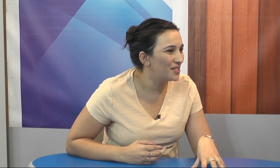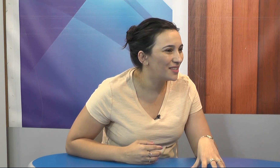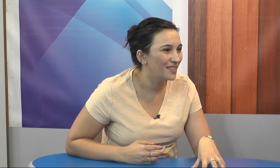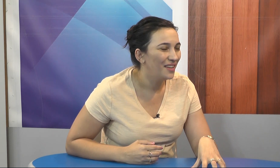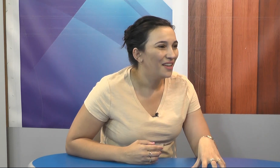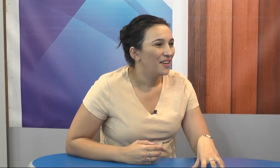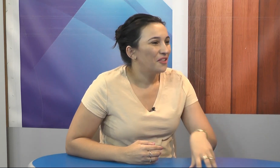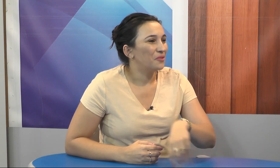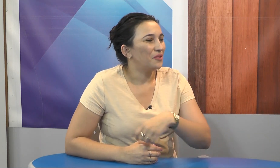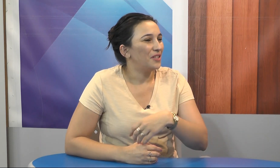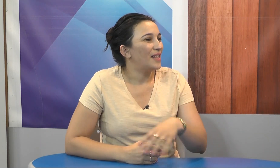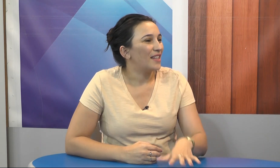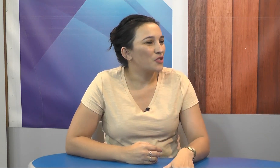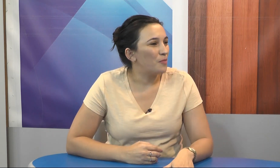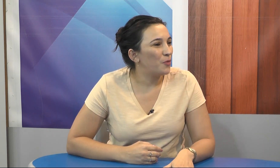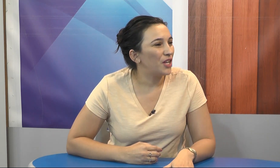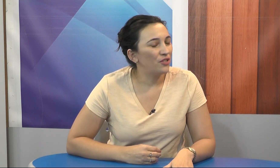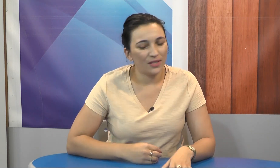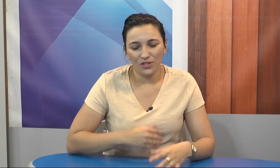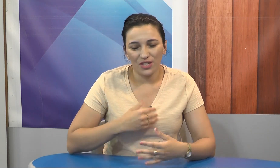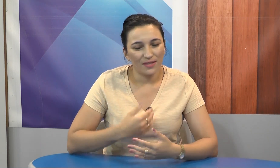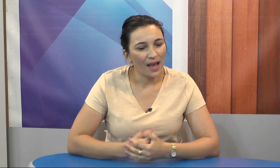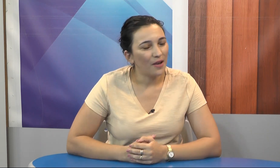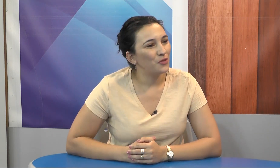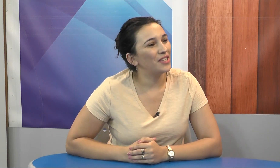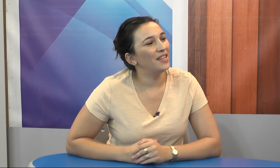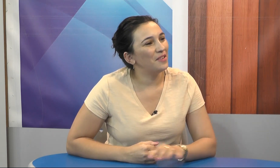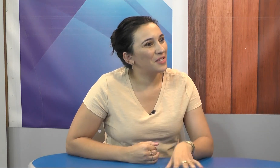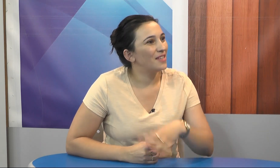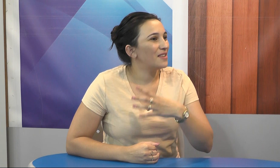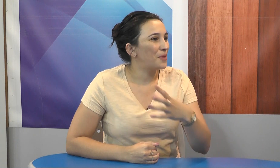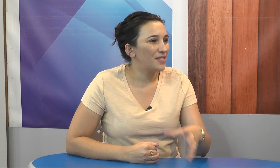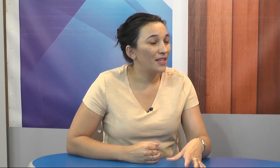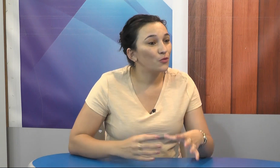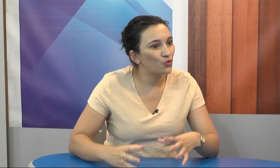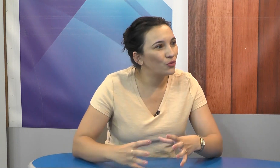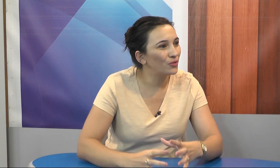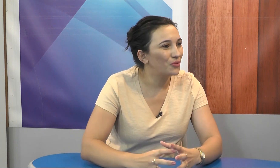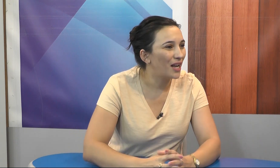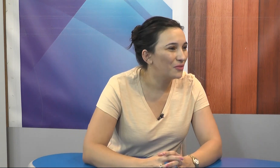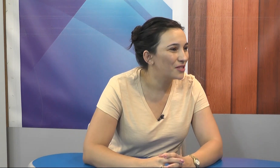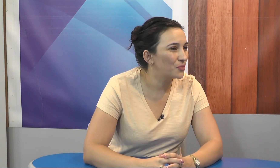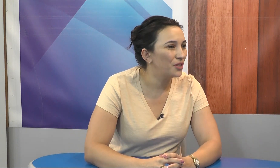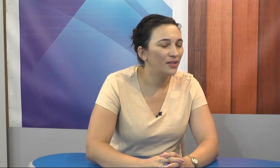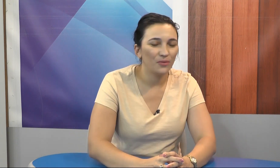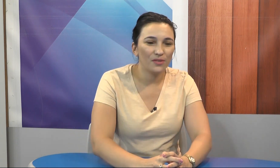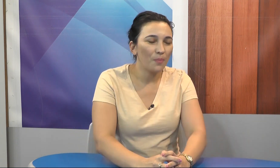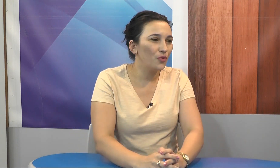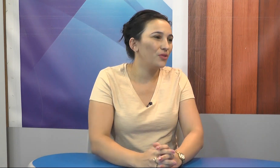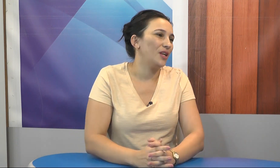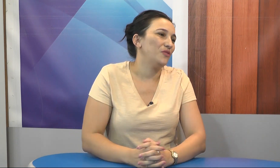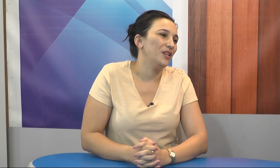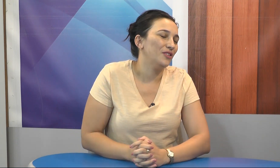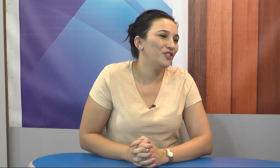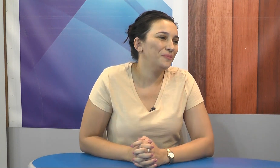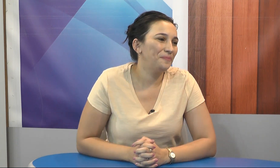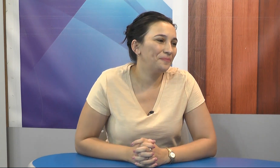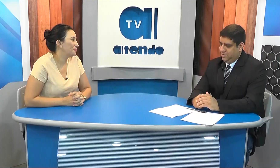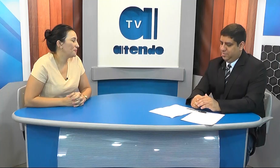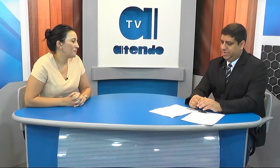música. Em datas comemorativas a gente ensaia a música em Libras, eles apresentam junto com a aluna surda, então isso é muito gratificante. Simoneide,